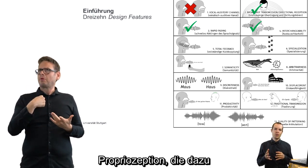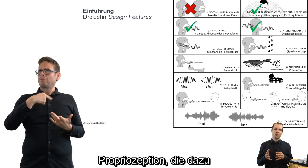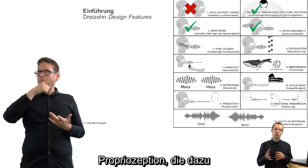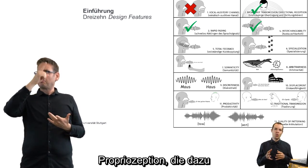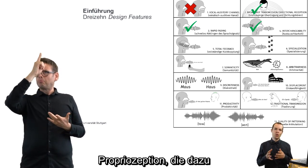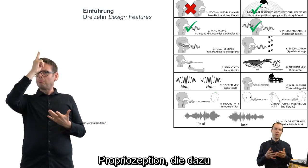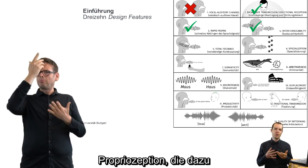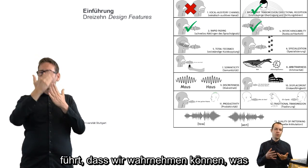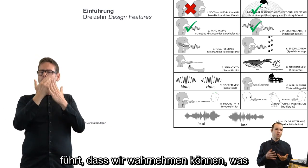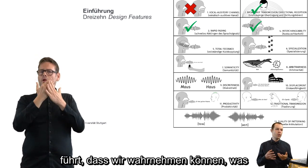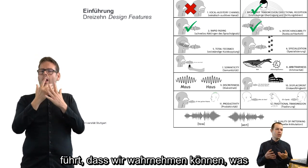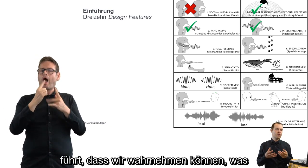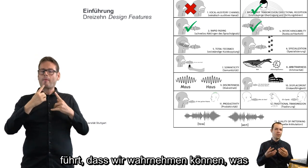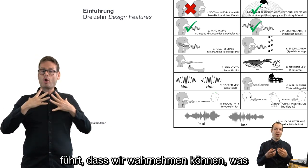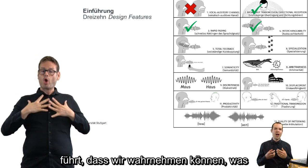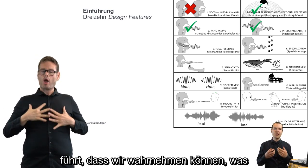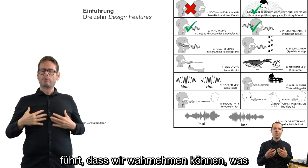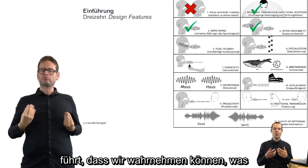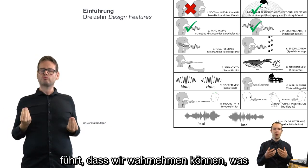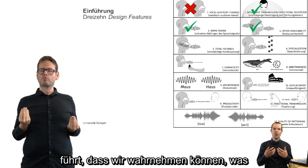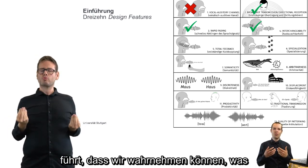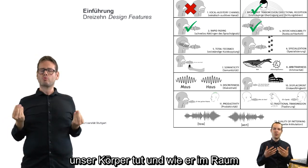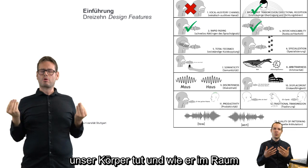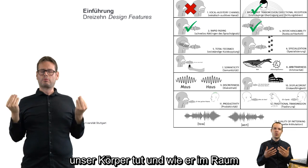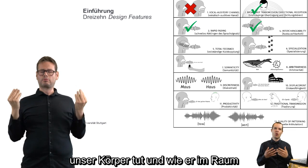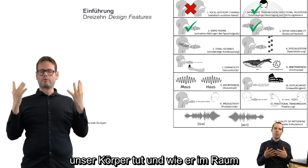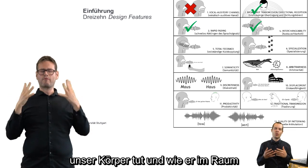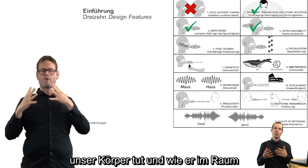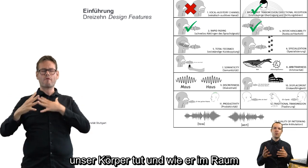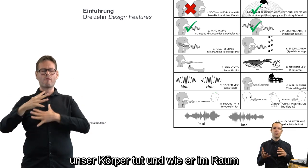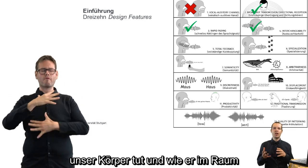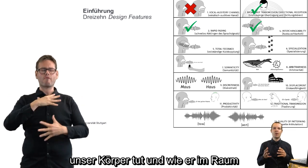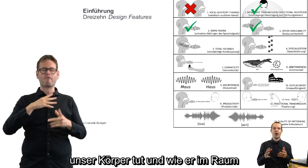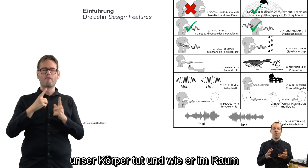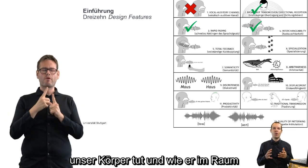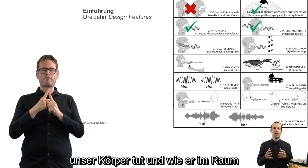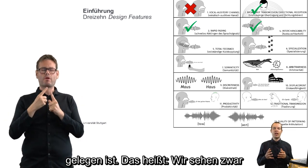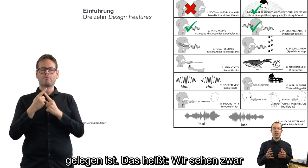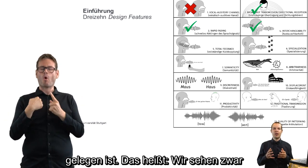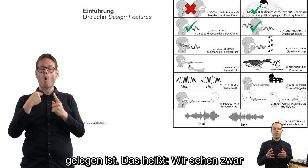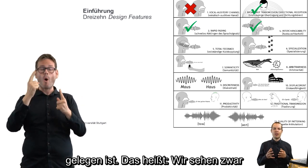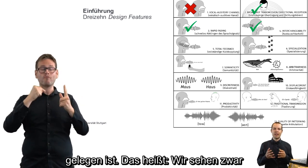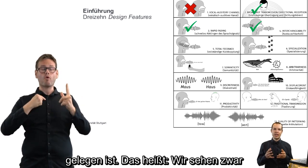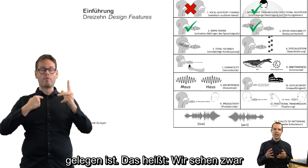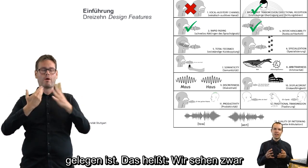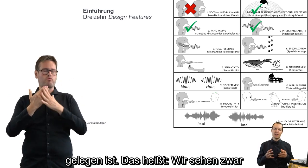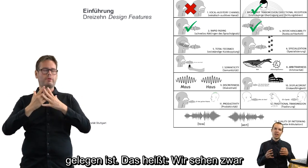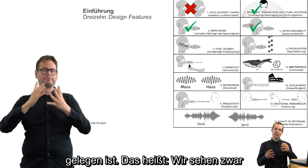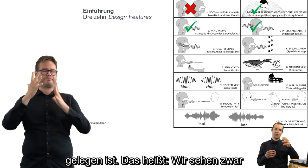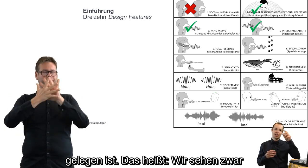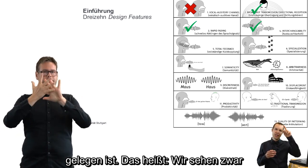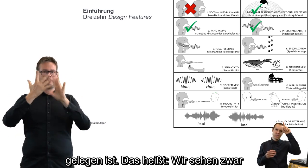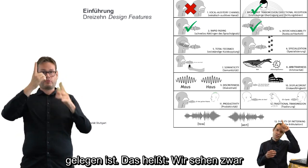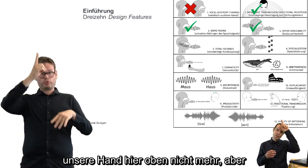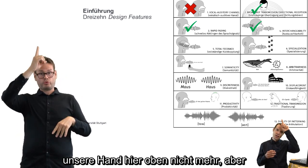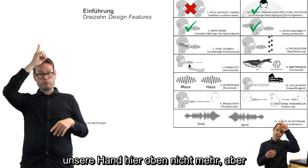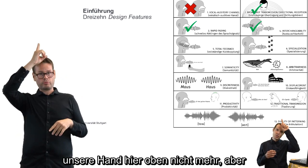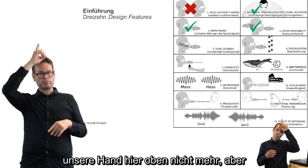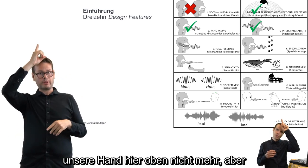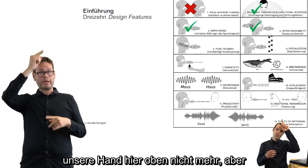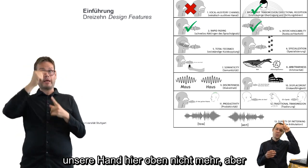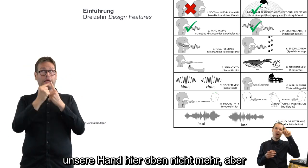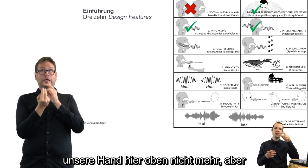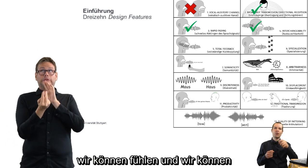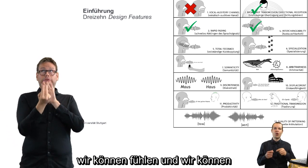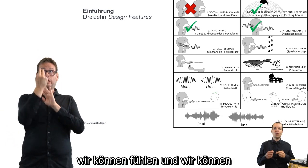Propriozeption, die dazu führt, dass wir wahrnehmen können, was unser Körper tut und wie er im Raum gelegen ist. Das heißt, wir sehen zwar unsere